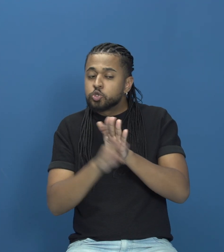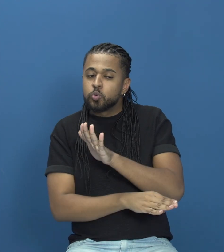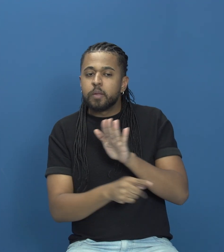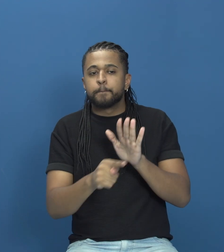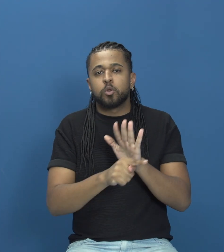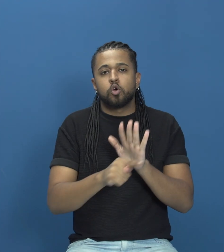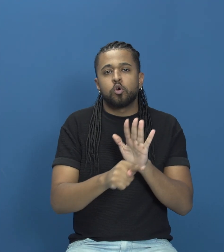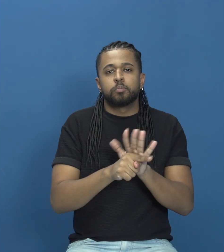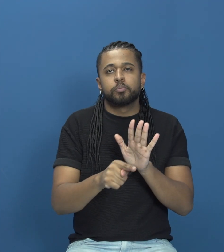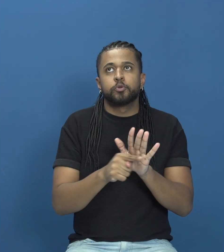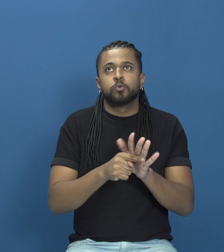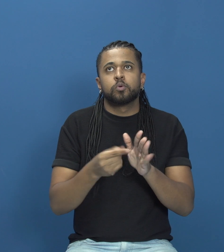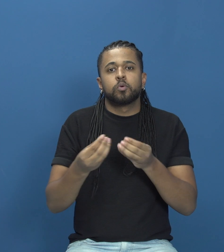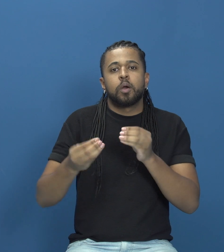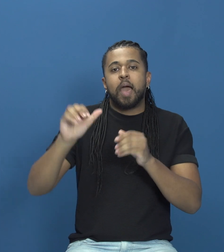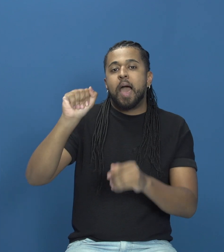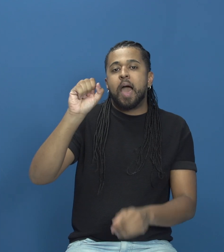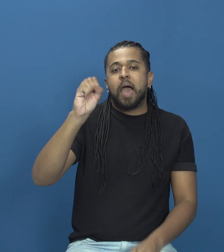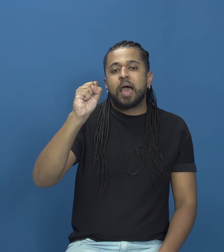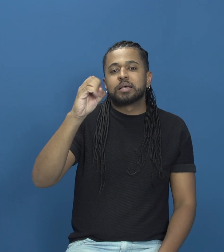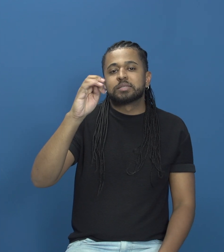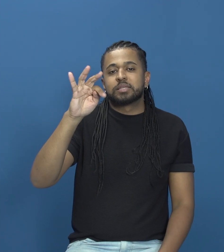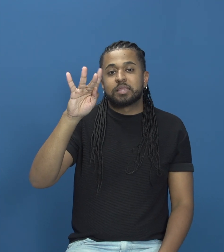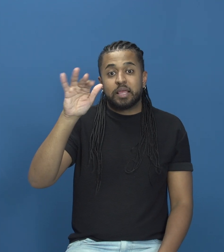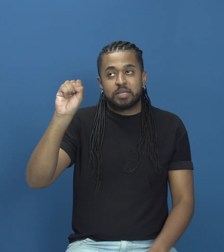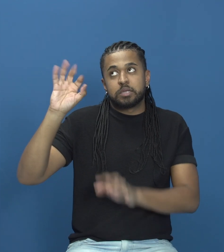as considerações sobre ascendência.